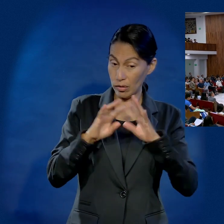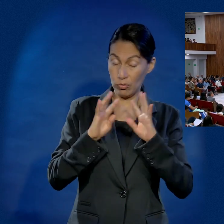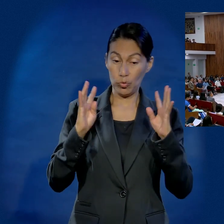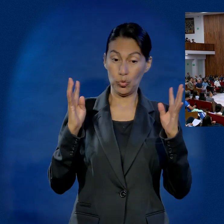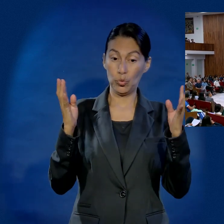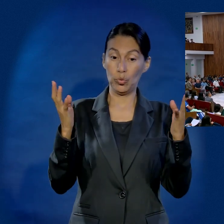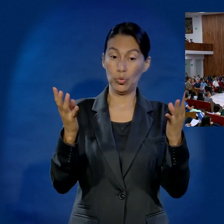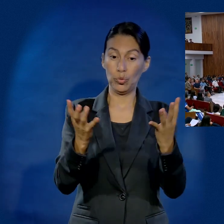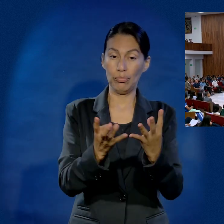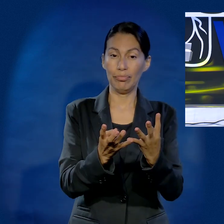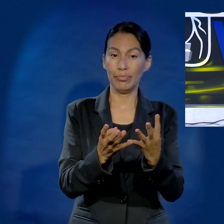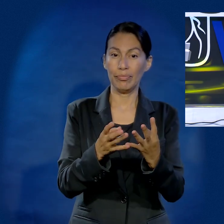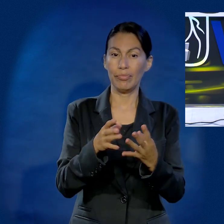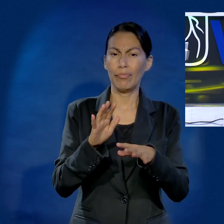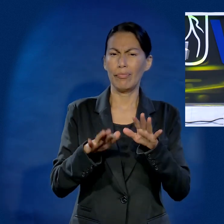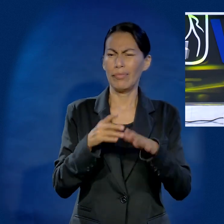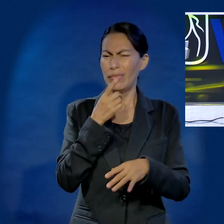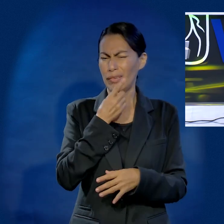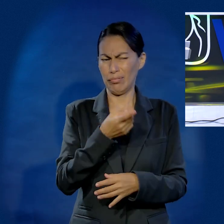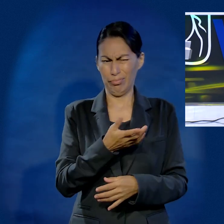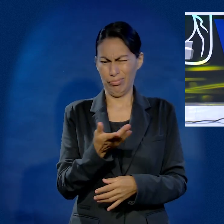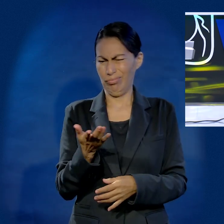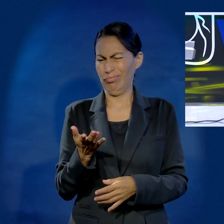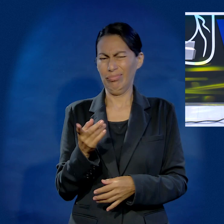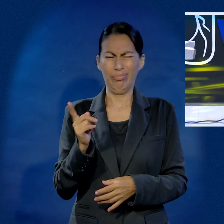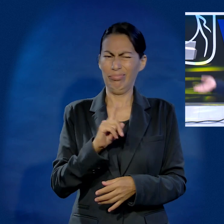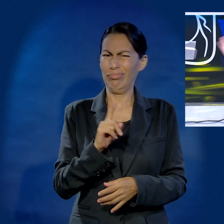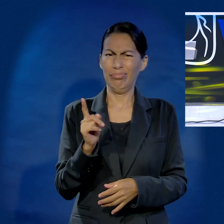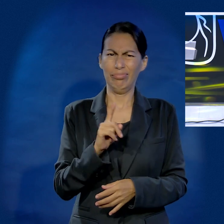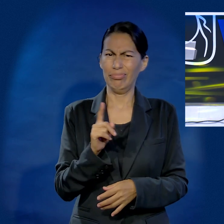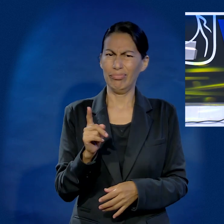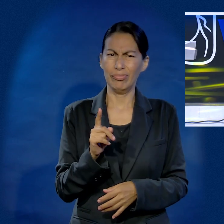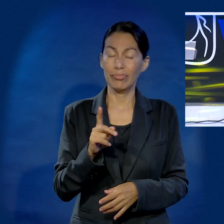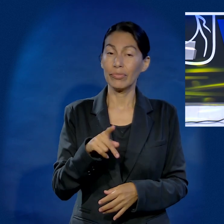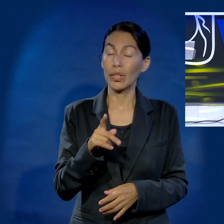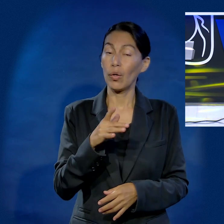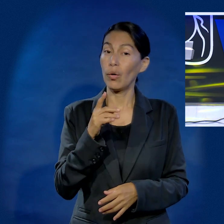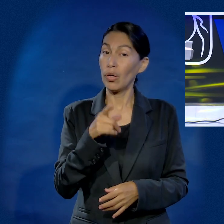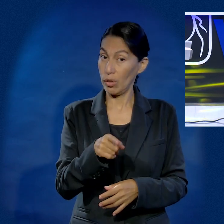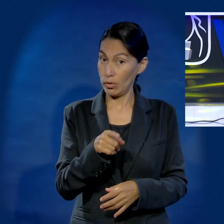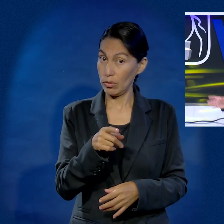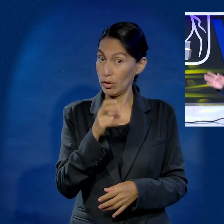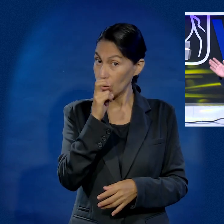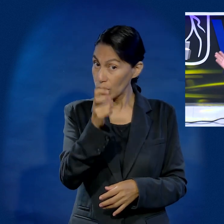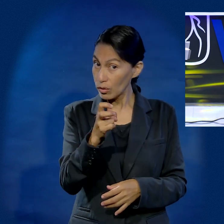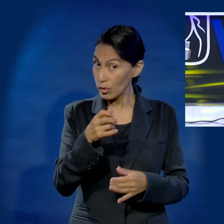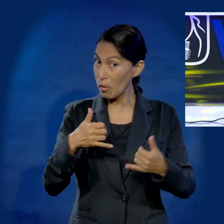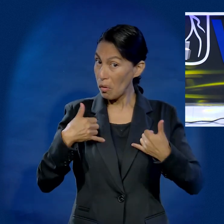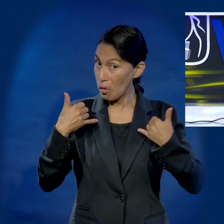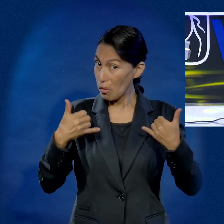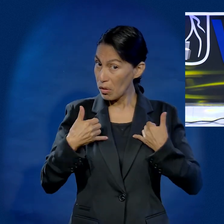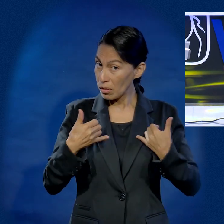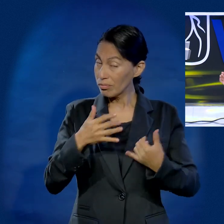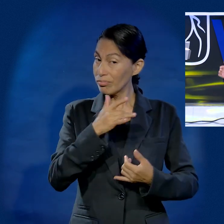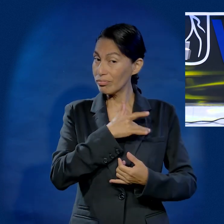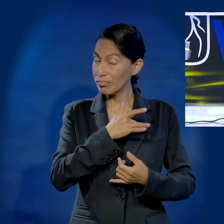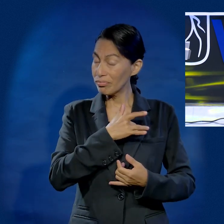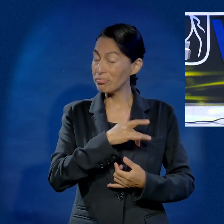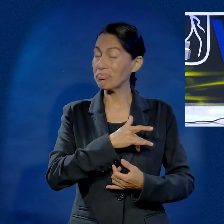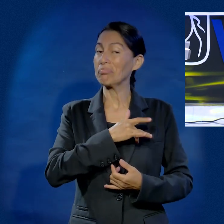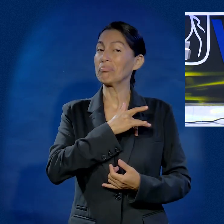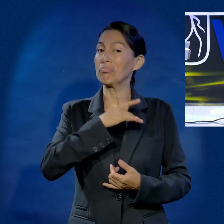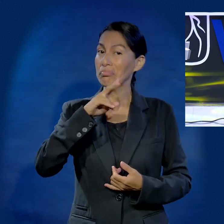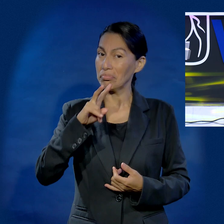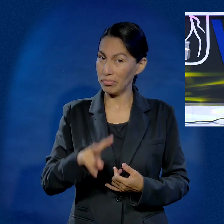hay jóvenes a tu alrededor que a lo mejor tú dices, no, pero ¿él qué? Pero son jóvenes de buen corazón y con